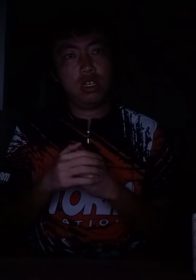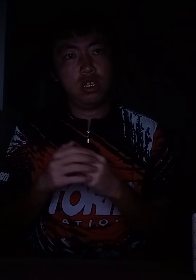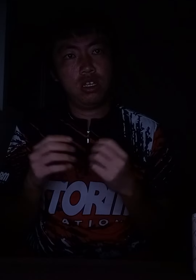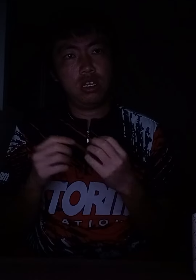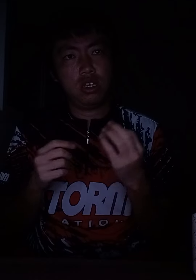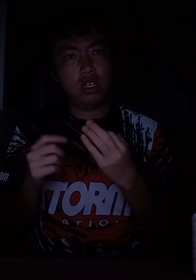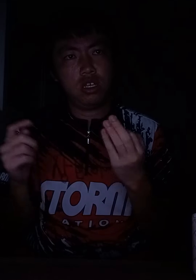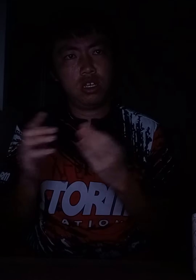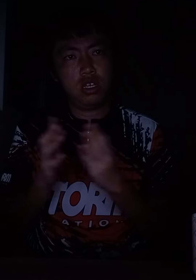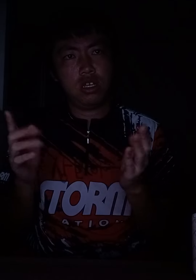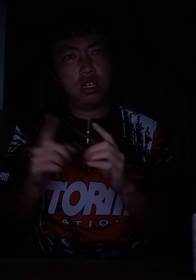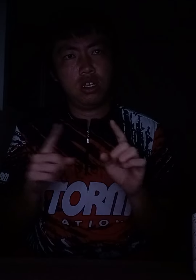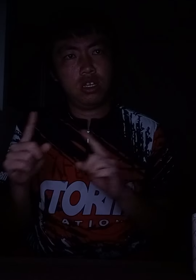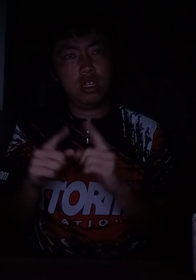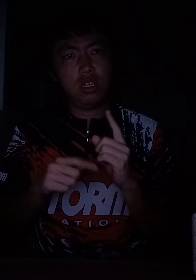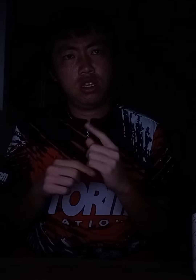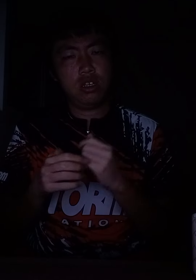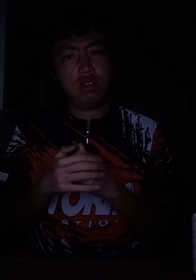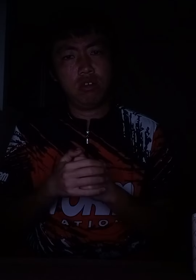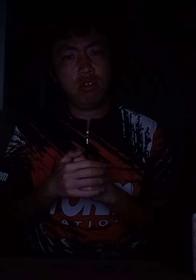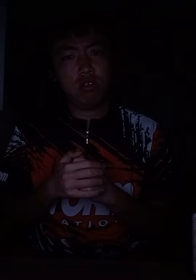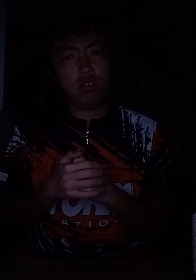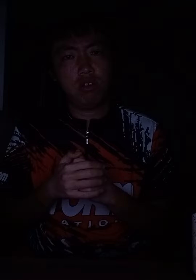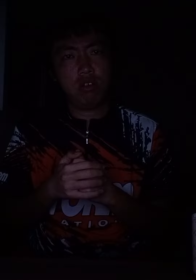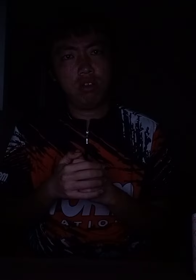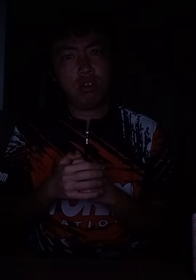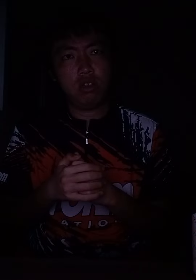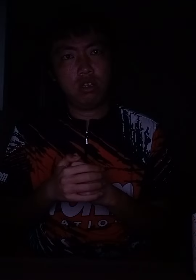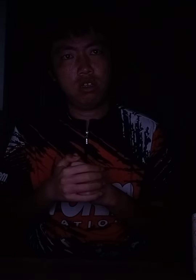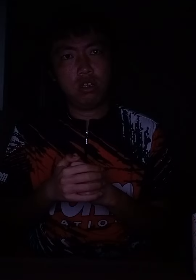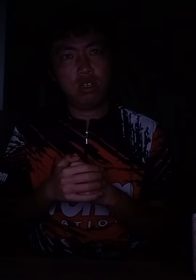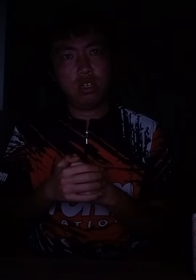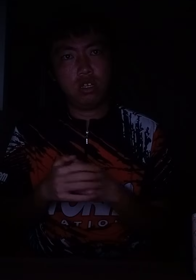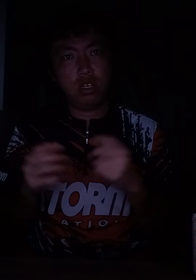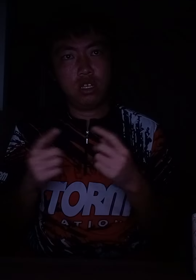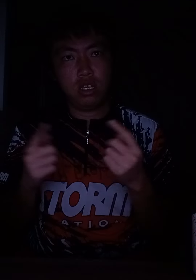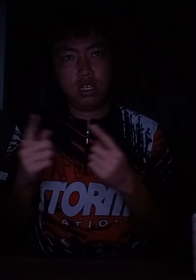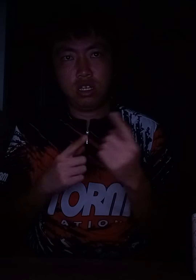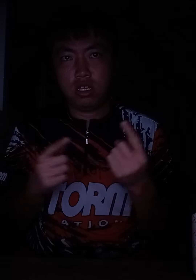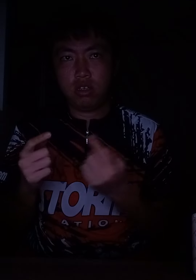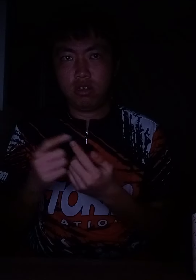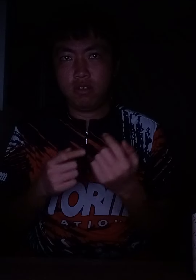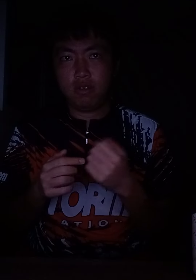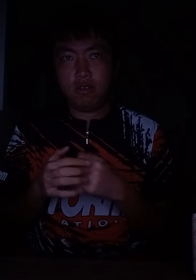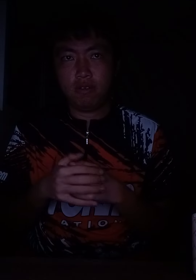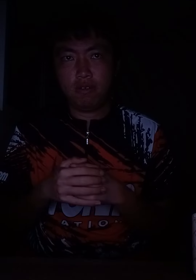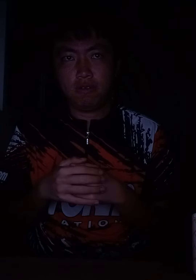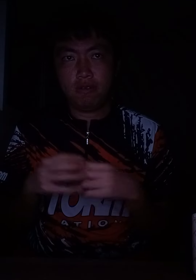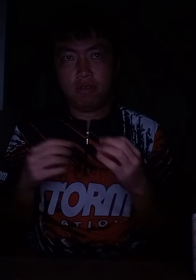조사를 이어나갈 방침이라고 합니다. 저 방송을 보고 있는 남성 지금 도주했다는데요.